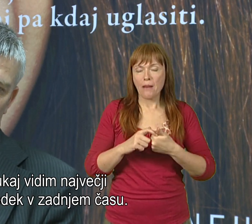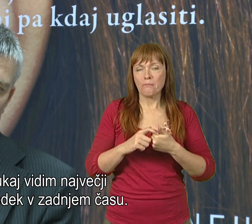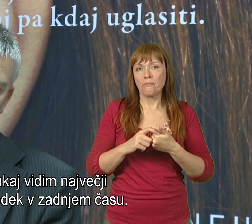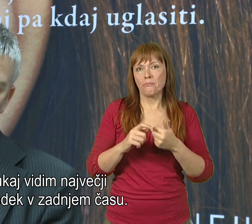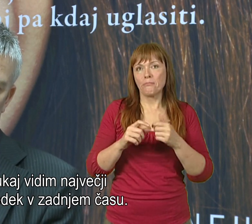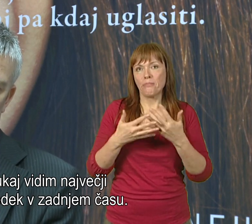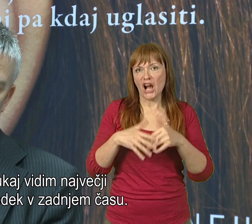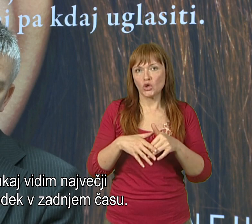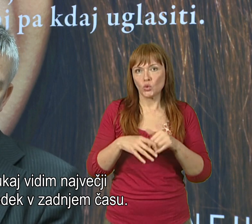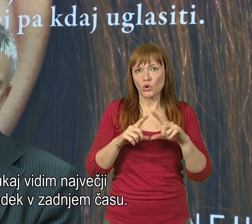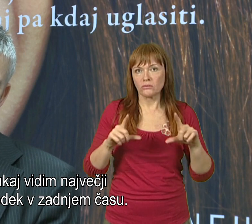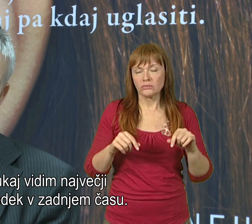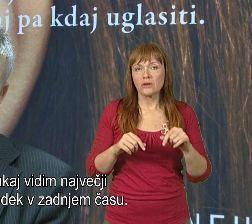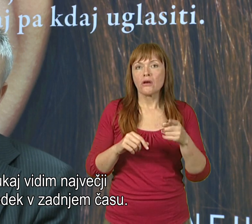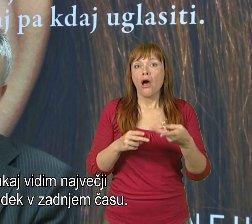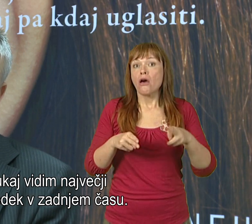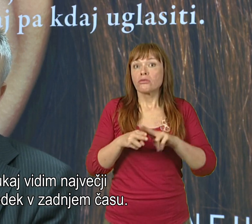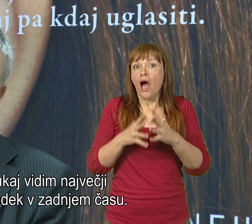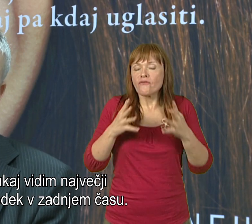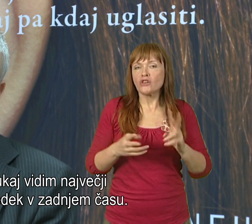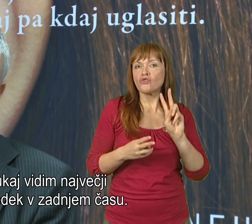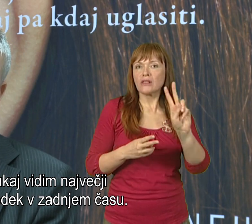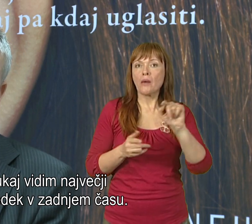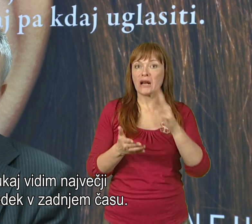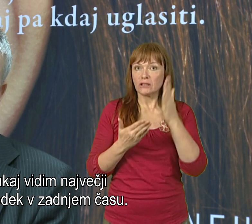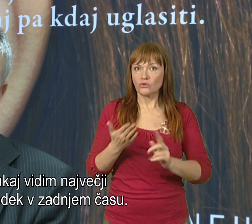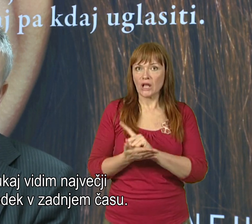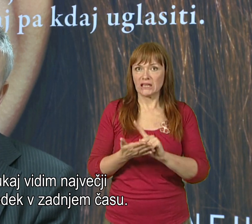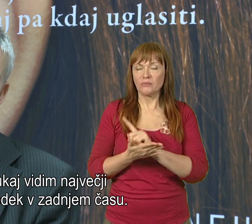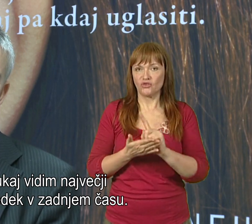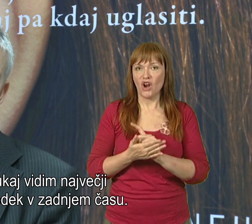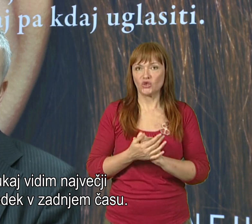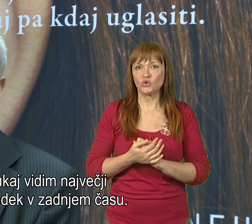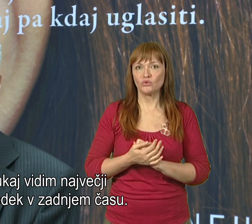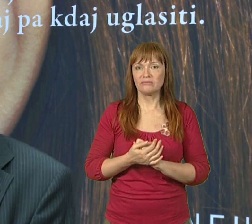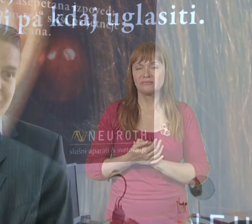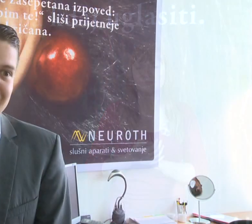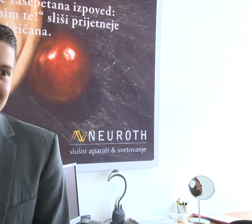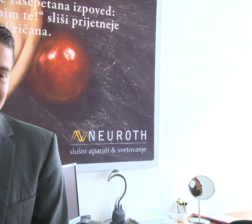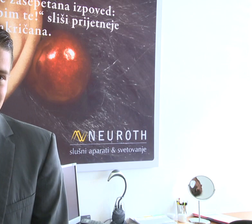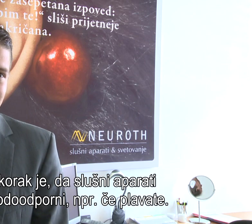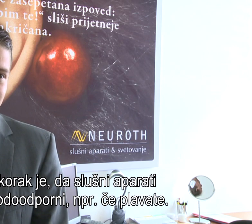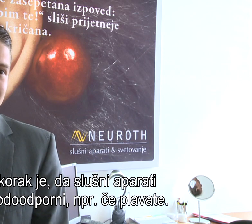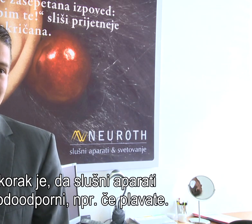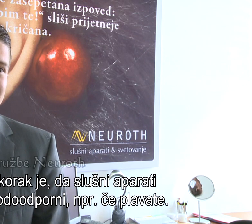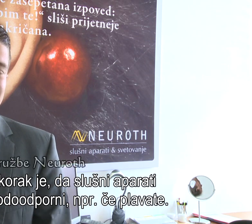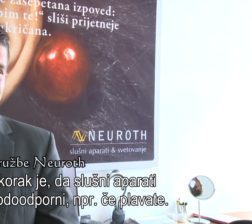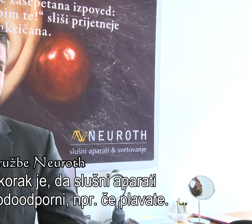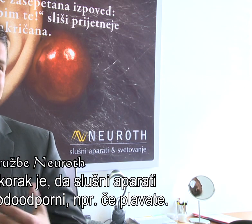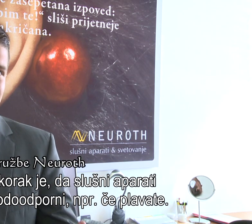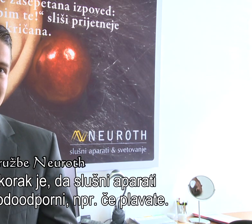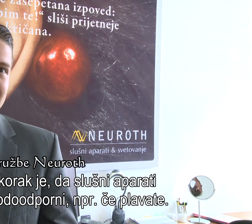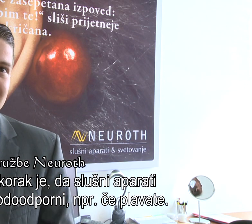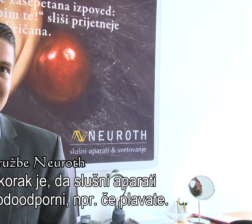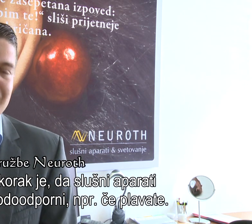In tukaj jaz vidim, je največji napredek v zadnjem času. And that was very important for us, and now the